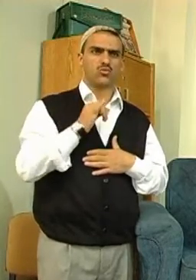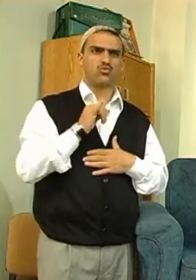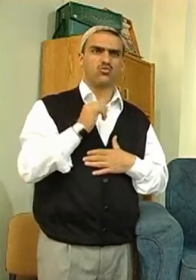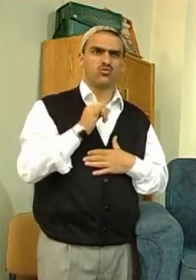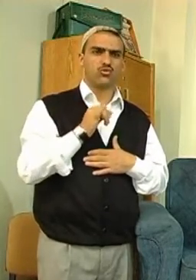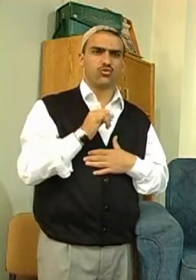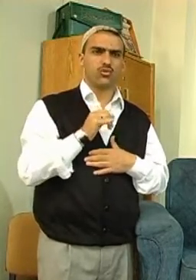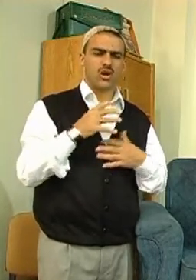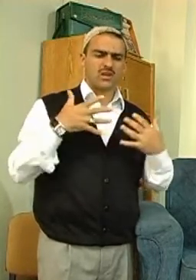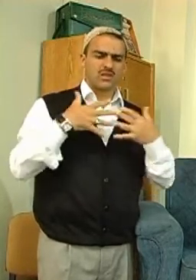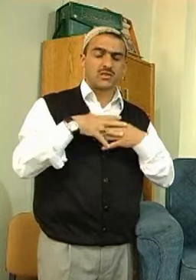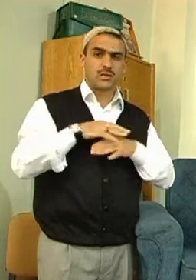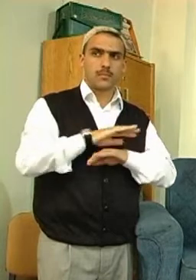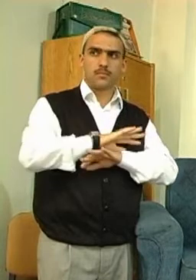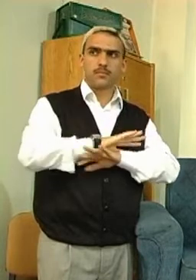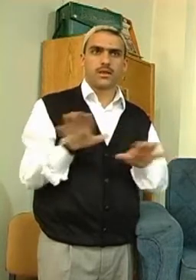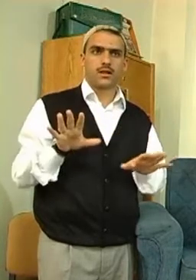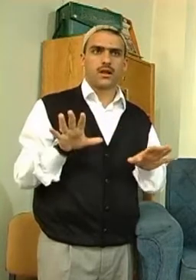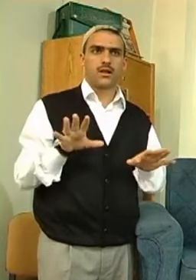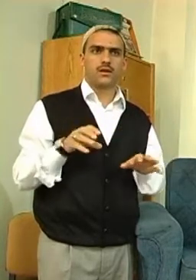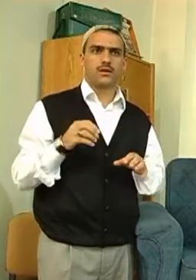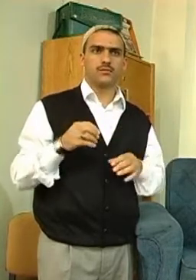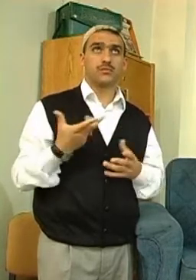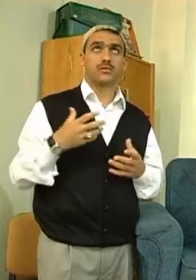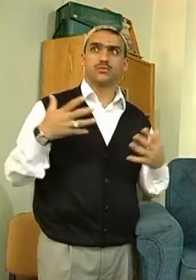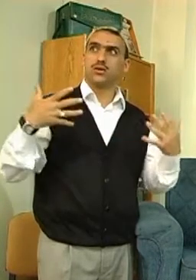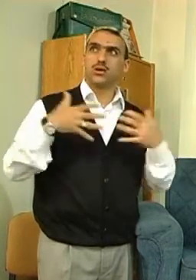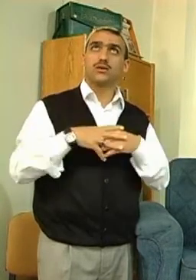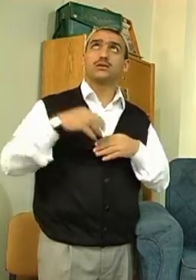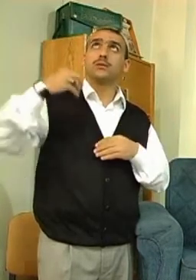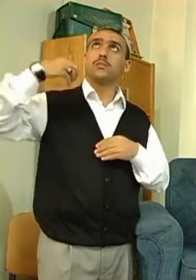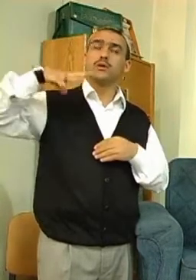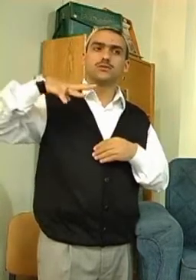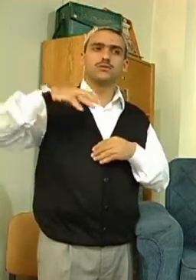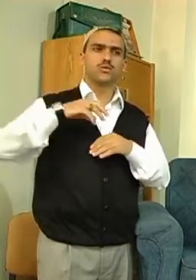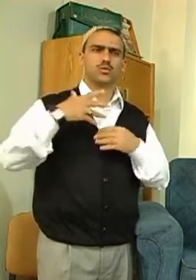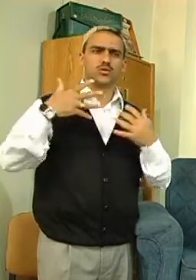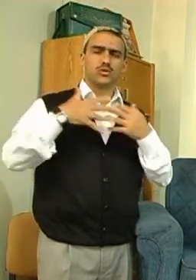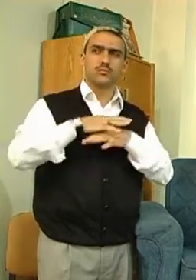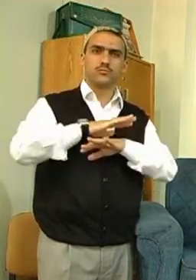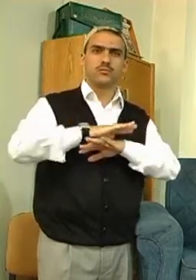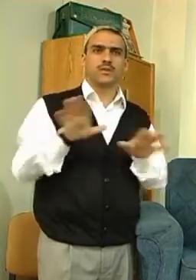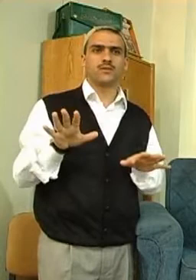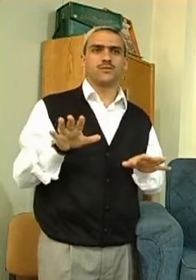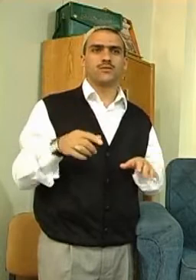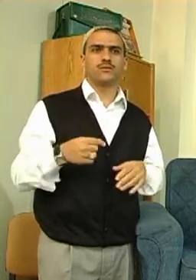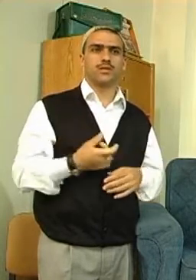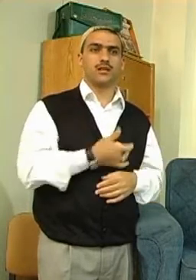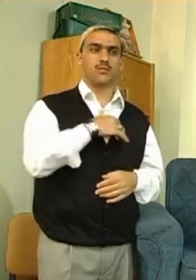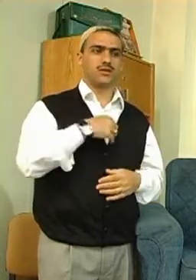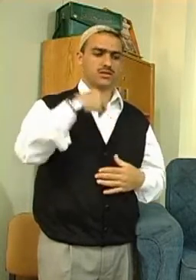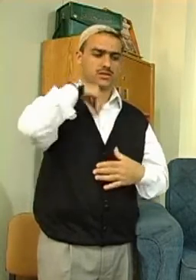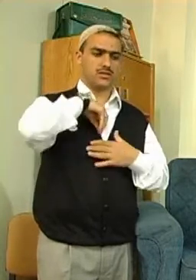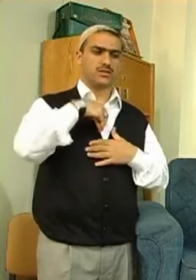iman kendi çok güzel olduğu gibi bütün mehasinlerin, bütün güzelliklerin de kaynağı. Yani satıyorum, her hasenat gibi